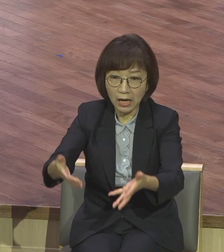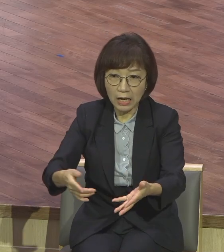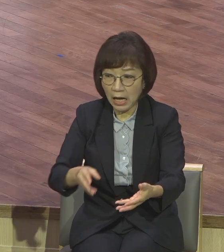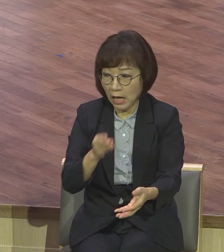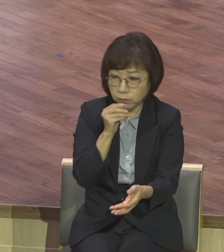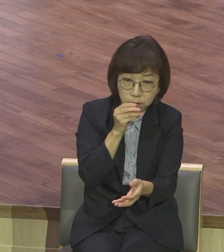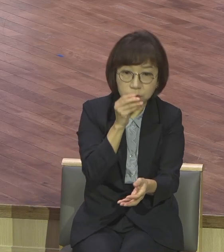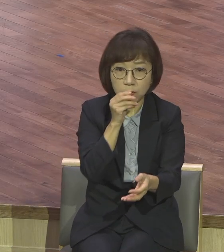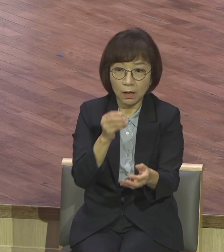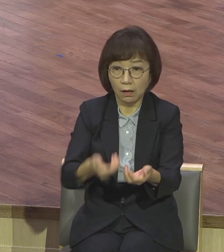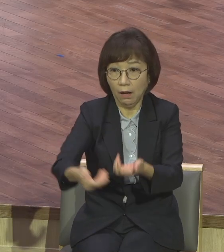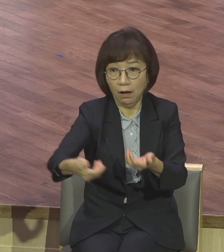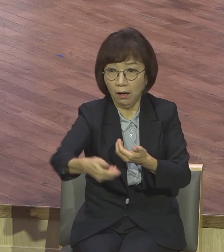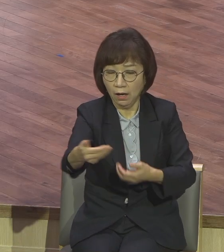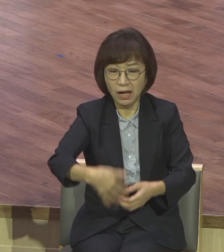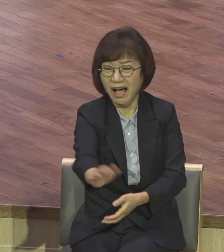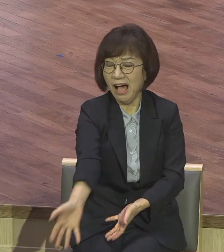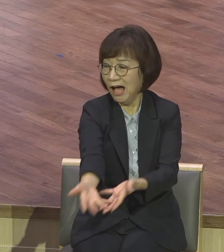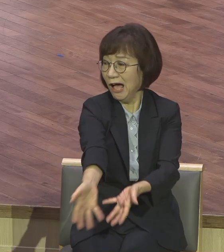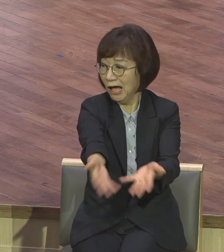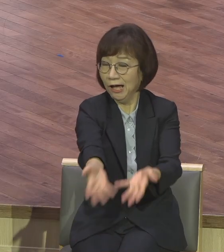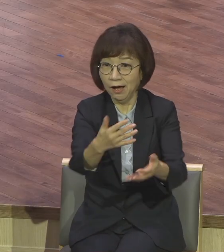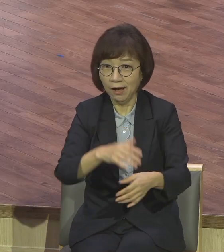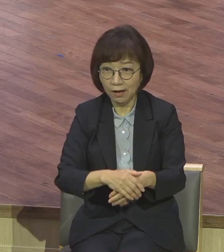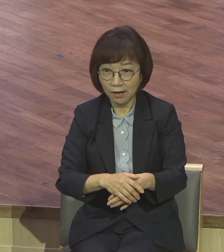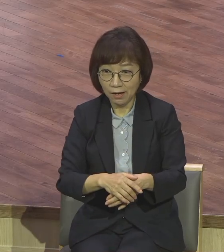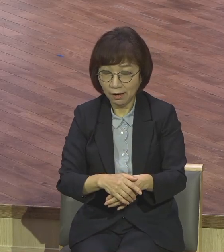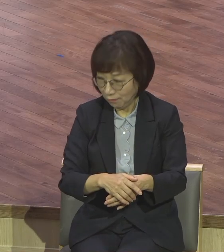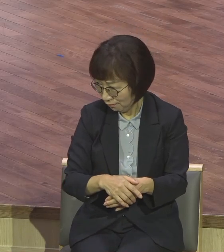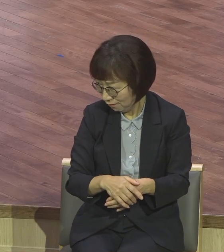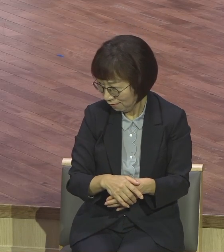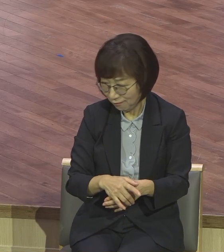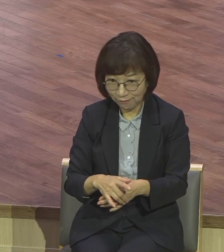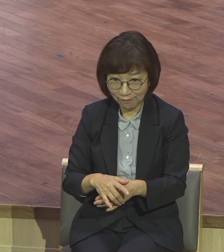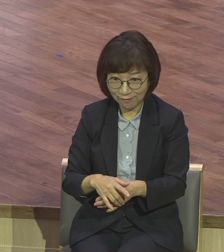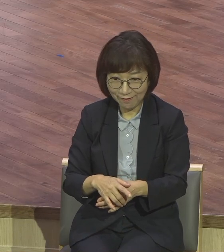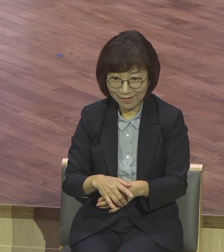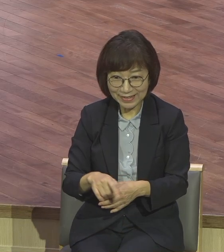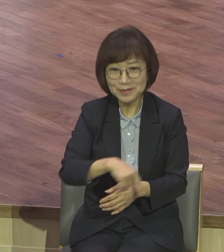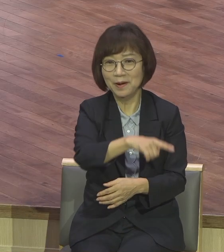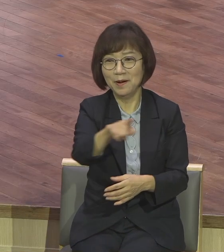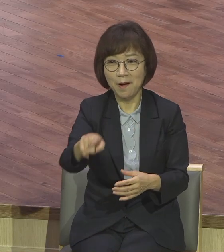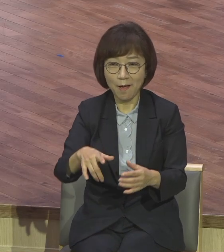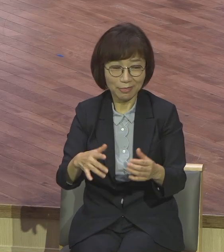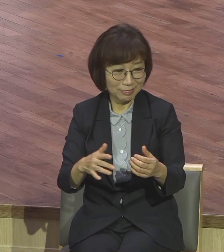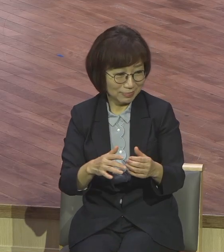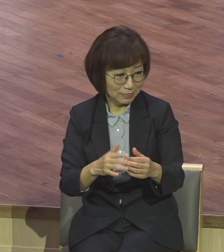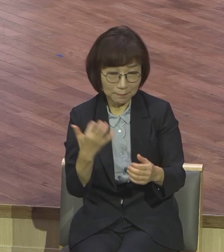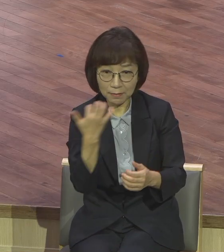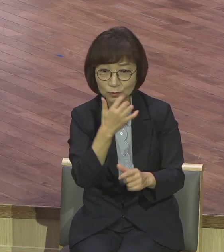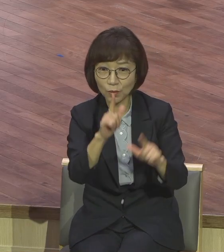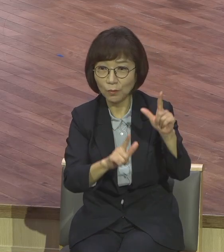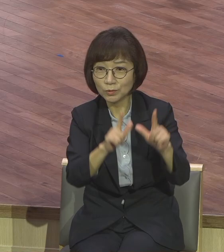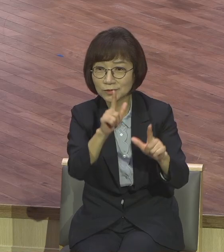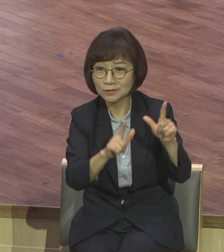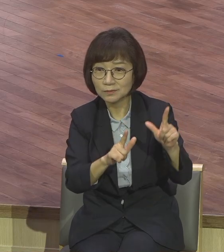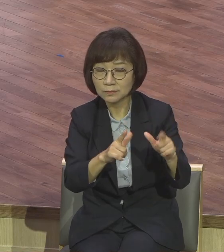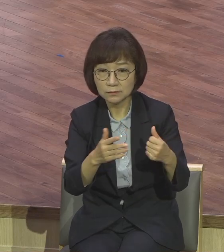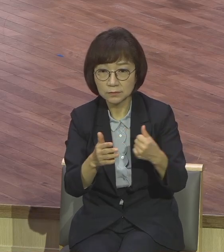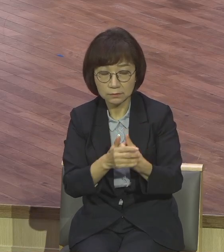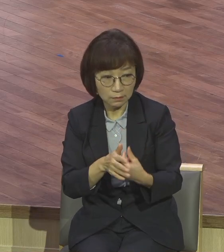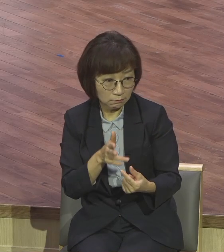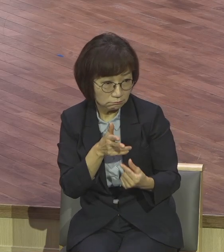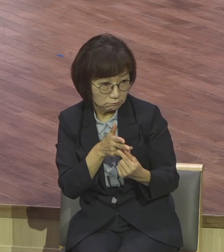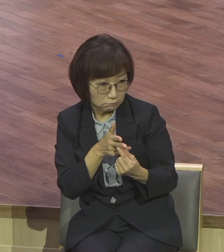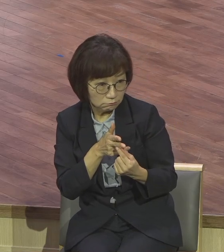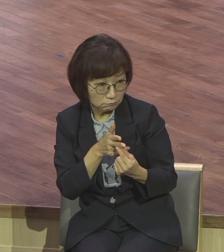율법주의자들이 오니까 가라가 저러가 멀리가 저 서로 다 멀어져 버려요. 베드로가 이렇게 하니까 뭐 다른